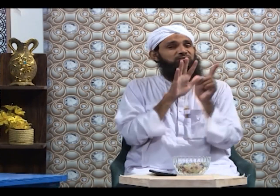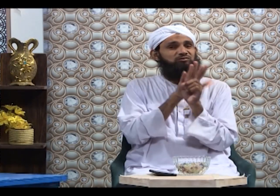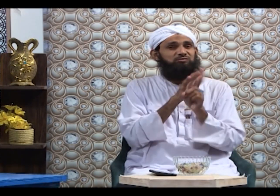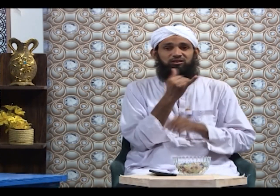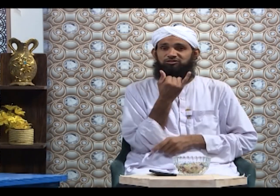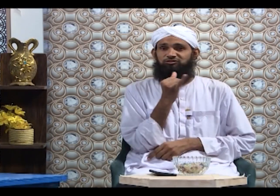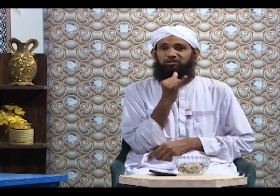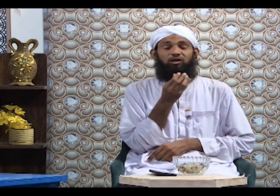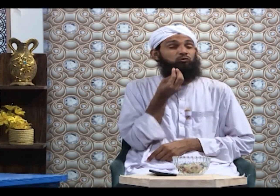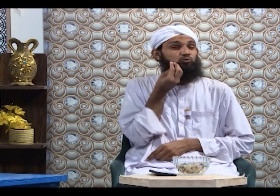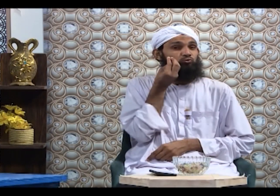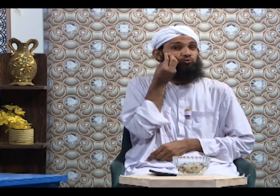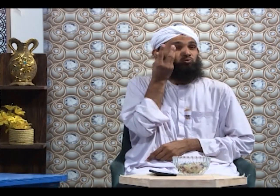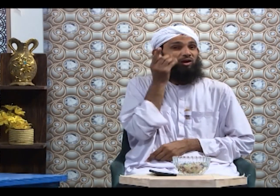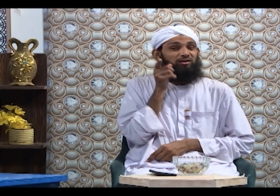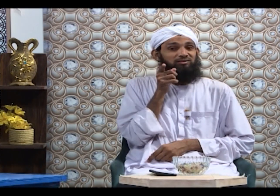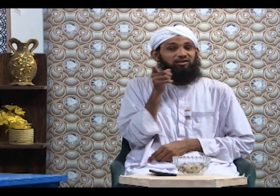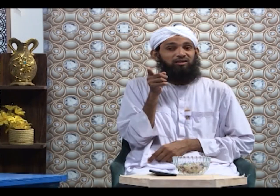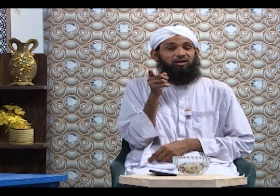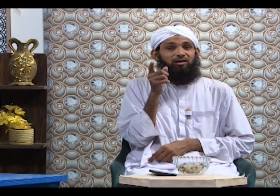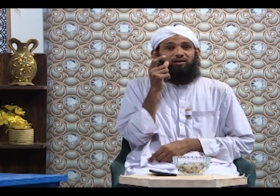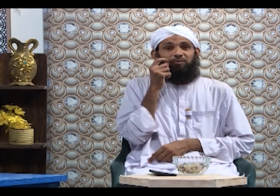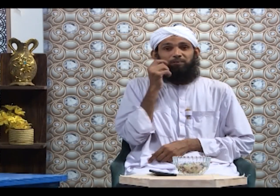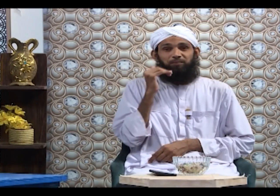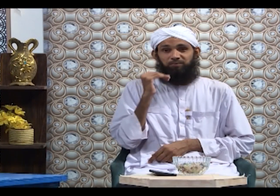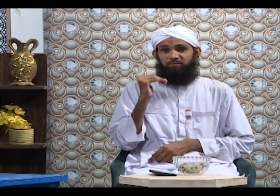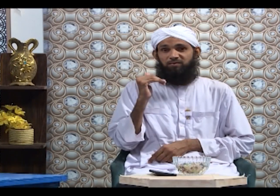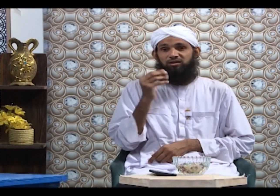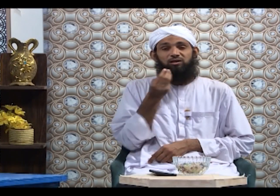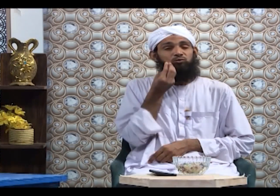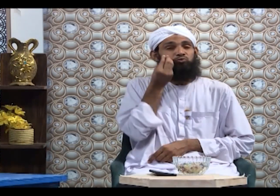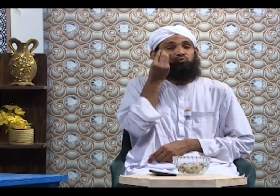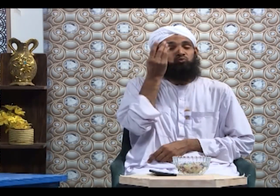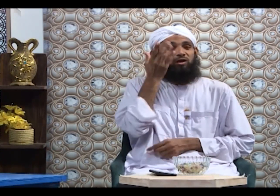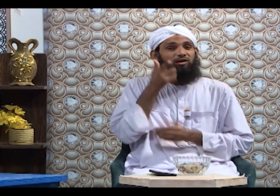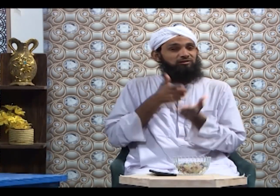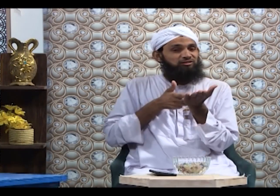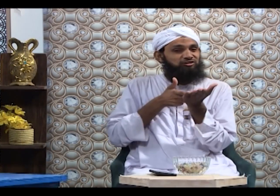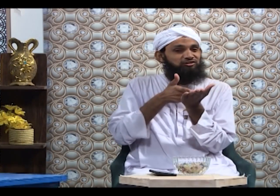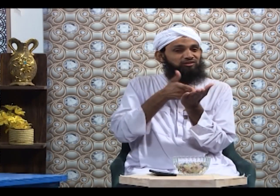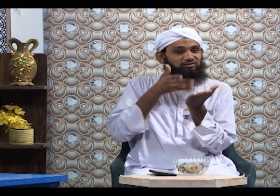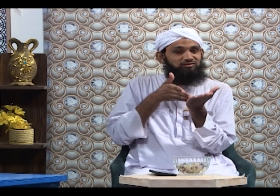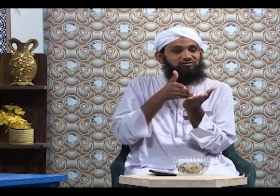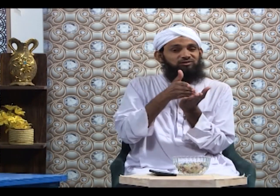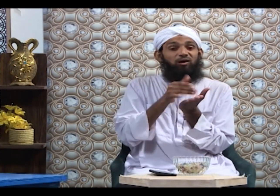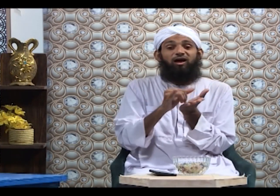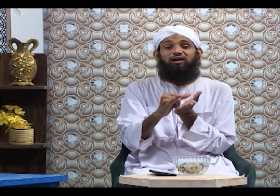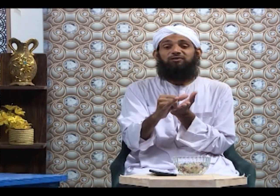جب صبح کے وقت وہ گدھے پر سوار ہو کر کھیت کی طرف جا رہا ہوگا، بیل اس کے آگے اور کتا اس کے پیچھے